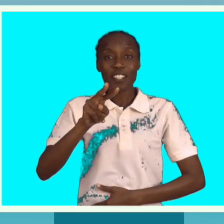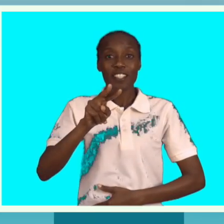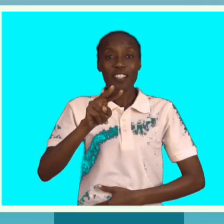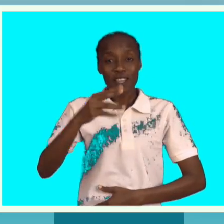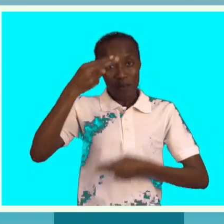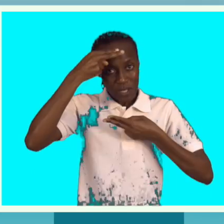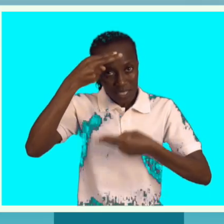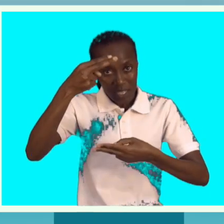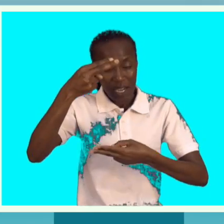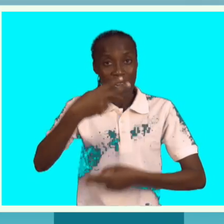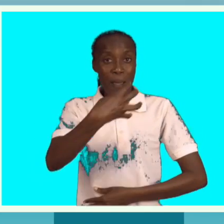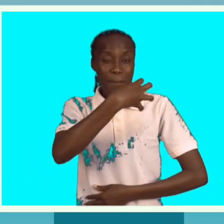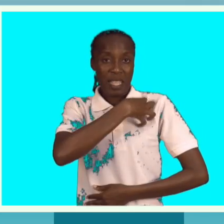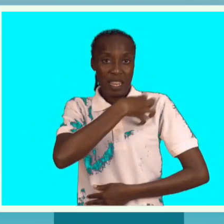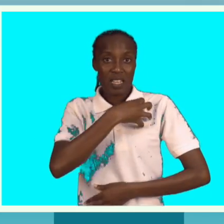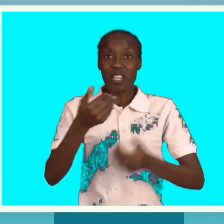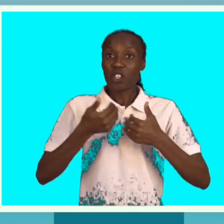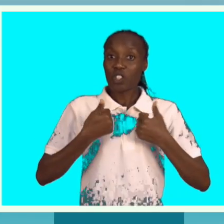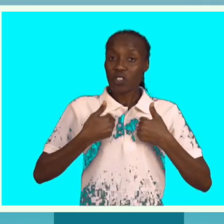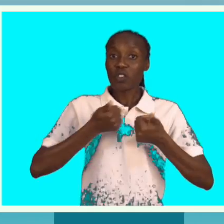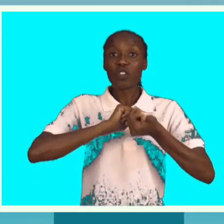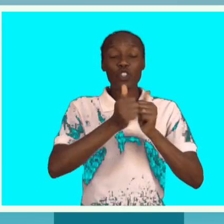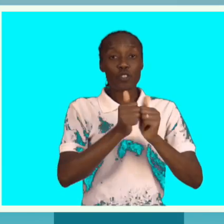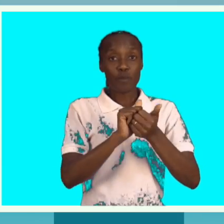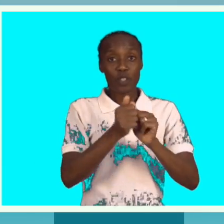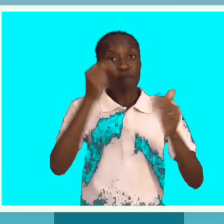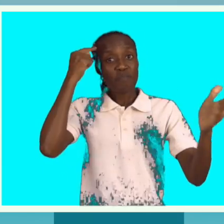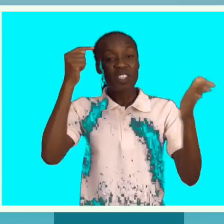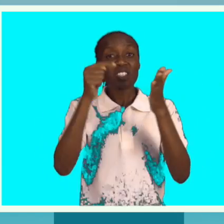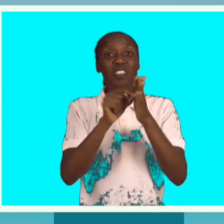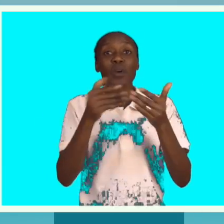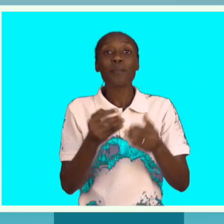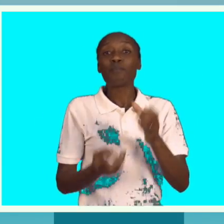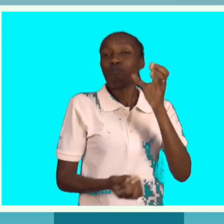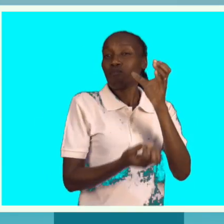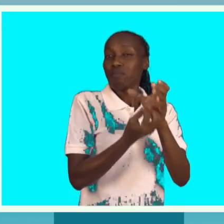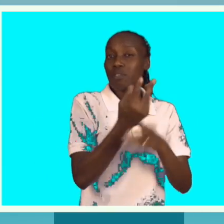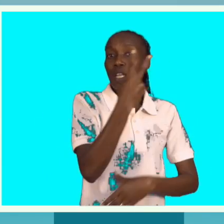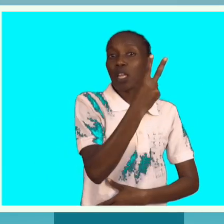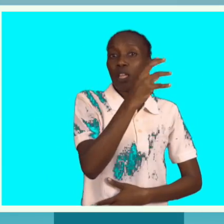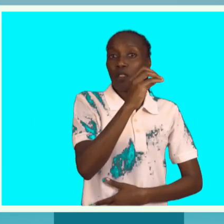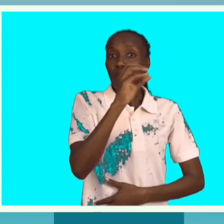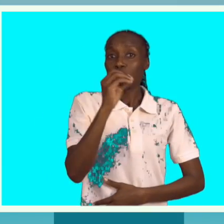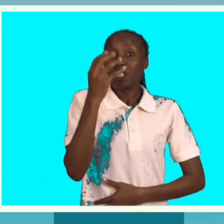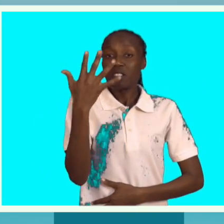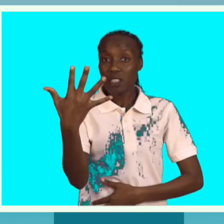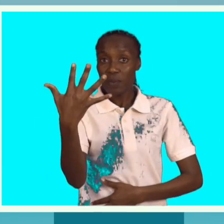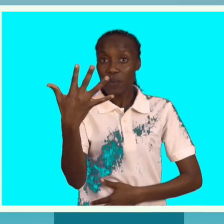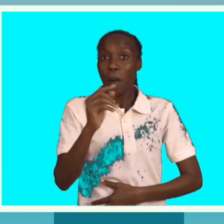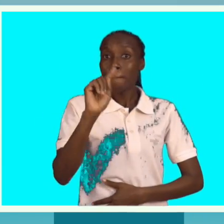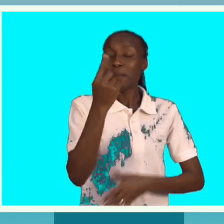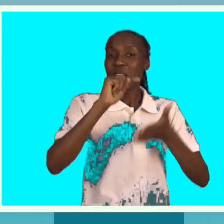ministra, da juventude dos portos, por sinal, desde que nós temos em 2005, foi pela primeira vez,